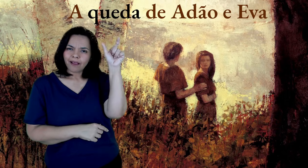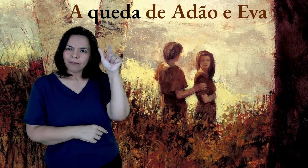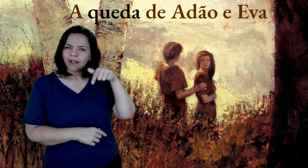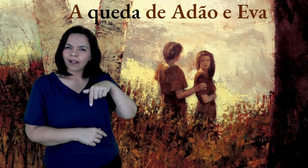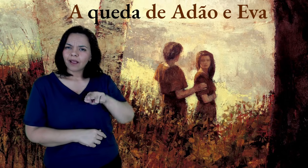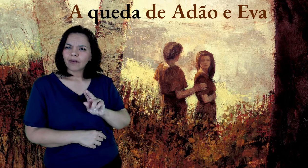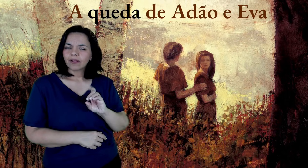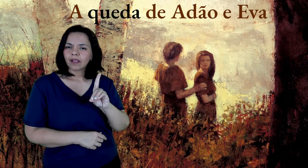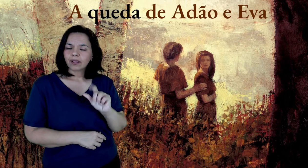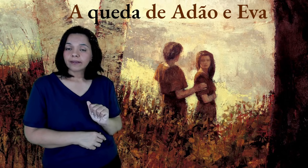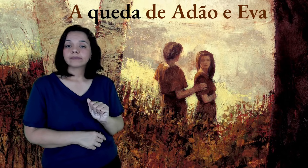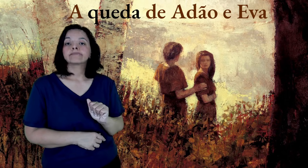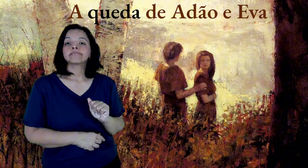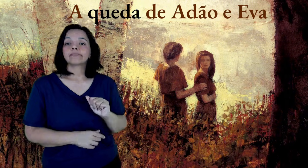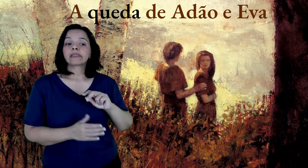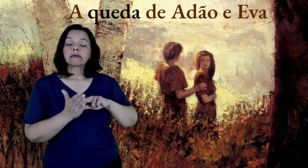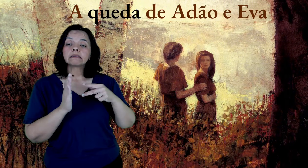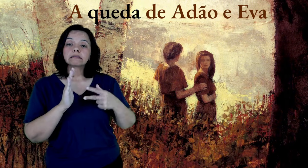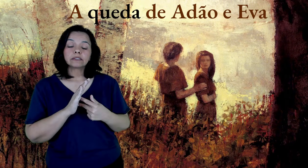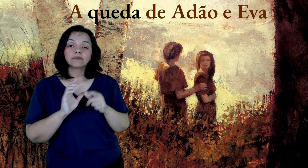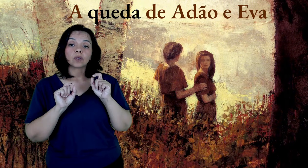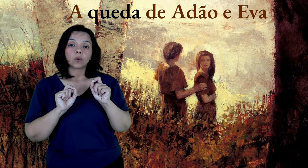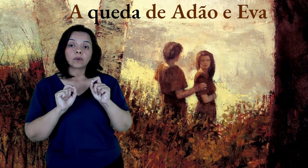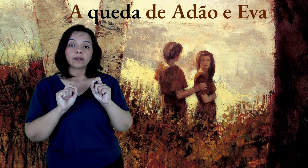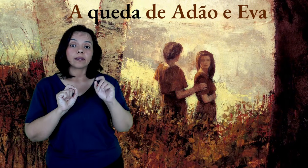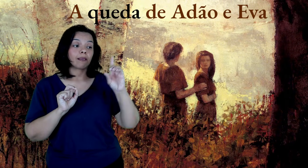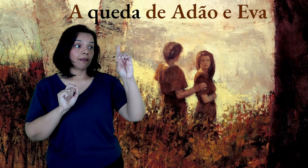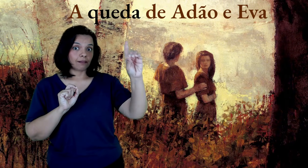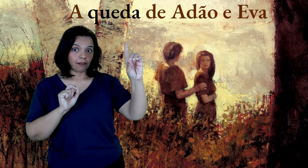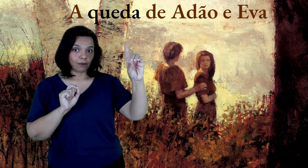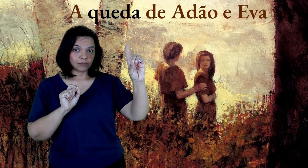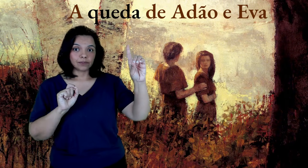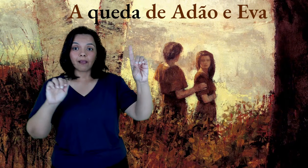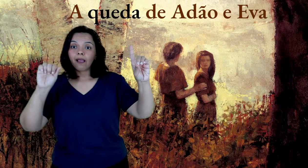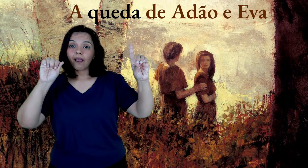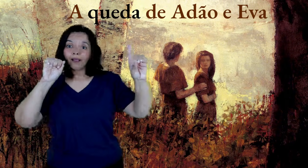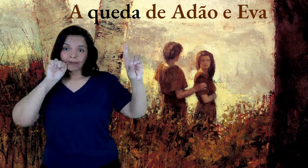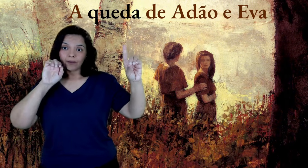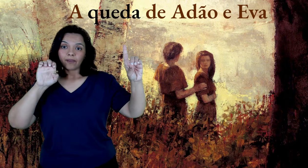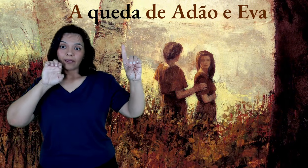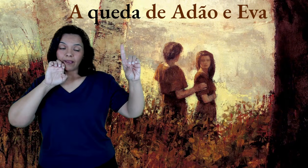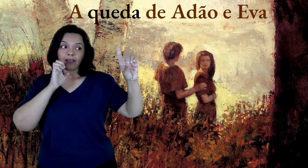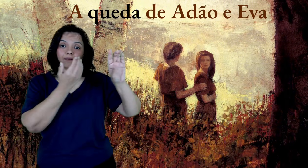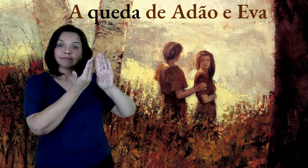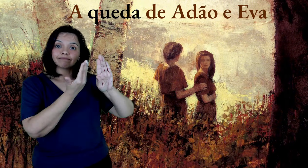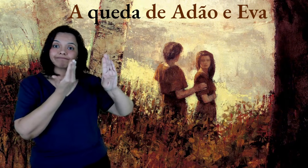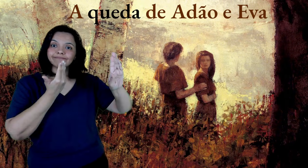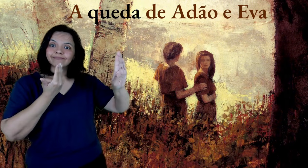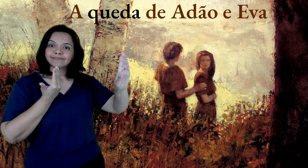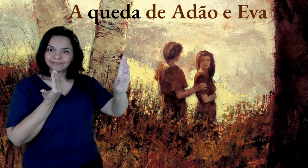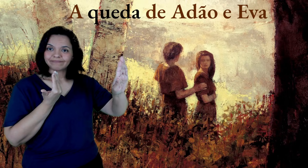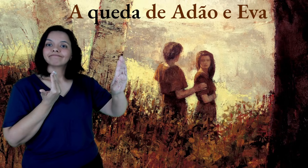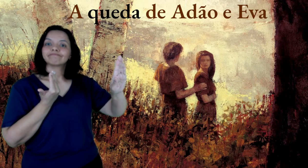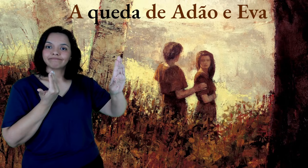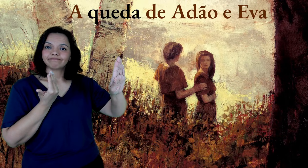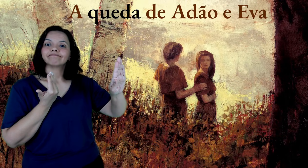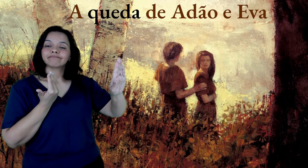igual, mas o significado muda. Então, aqui, queda significa que Adão se afastou